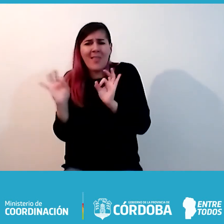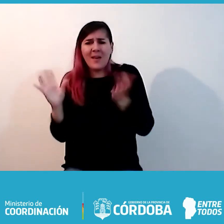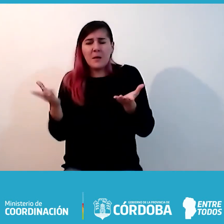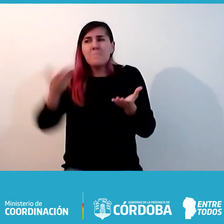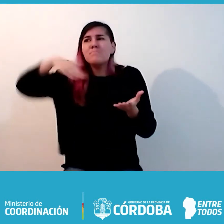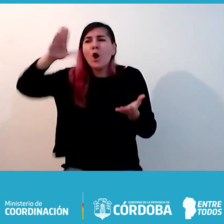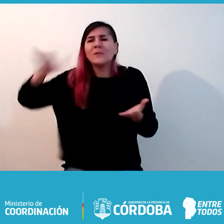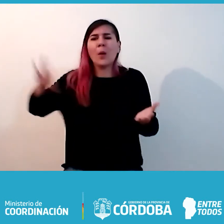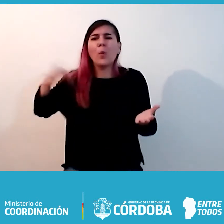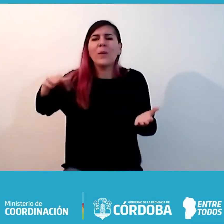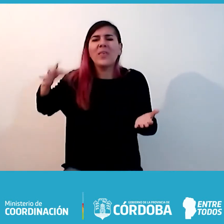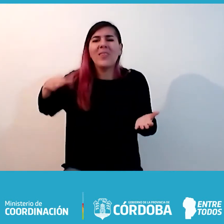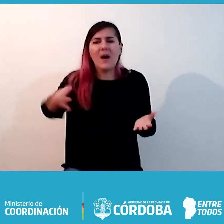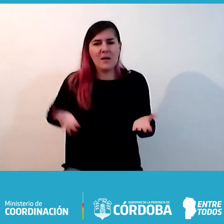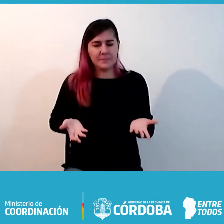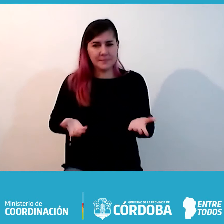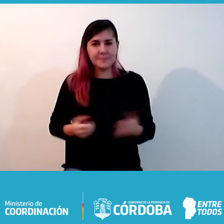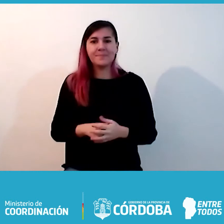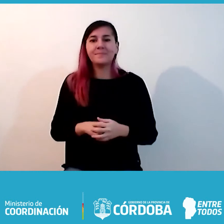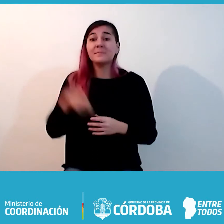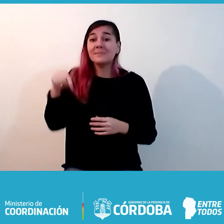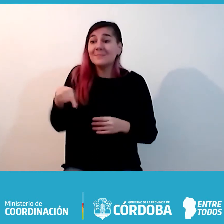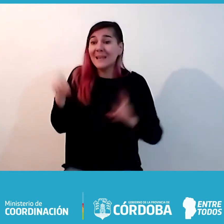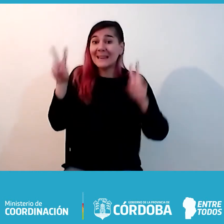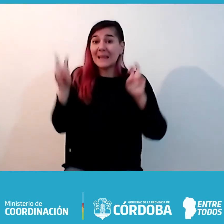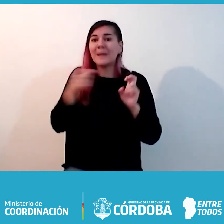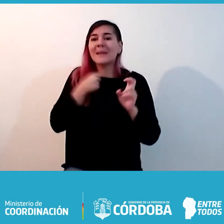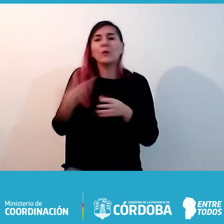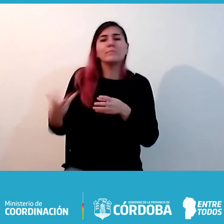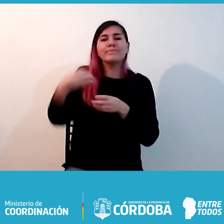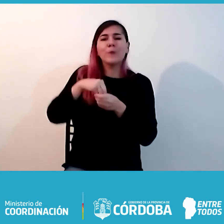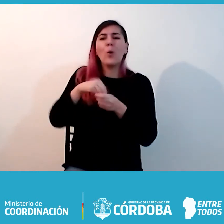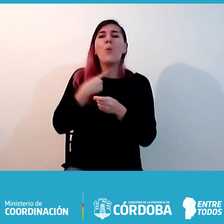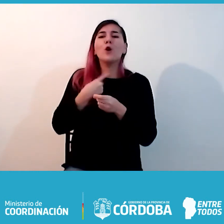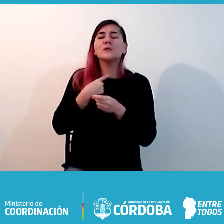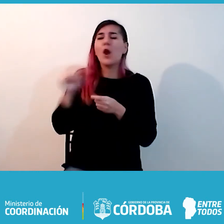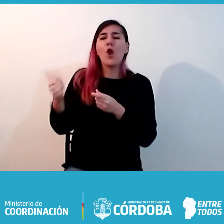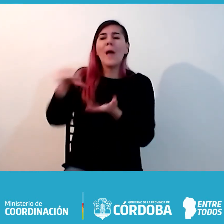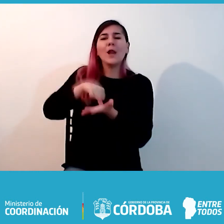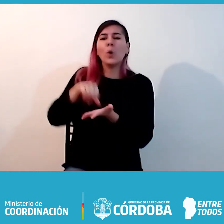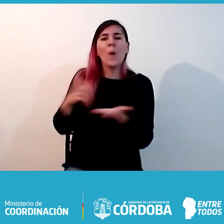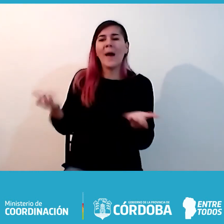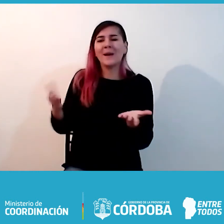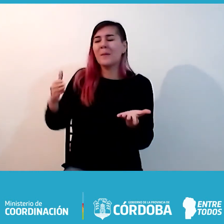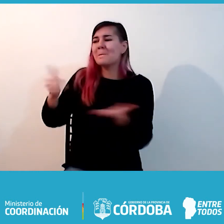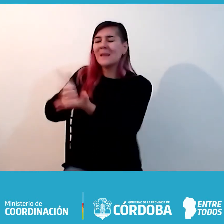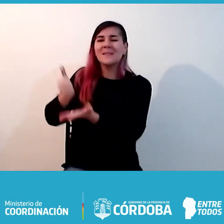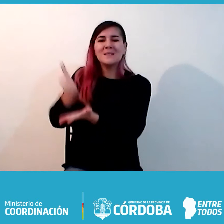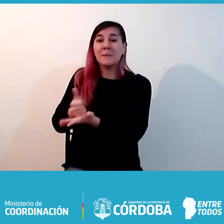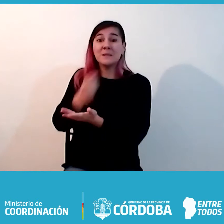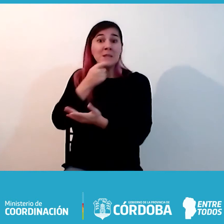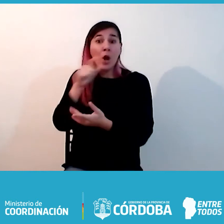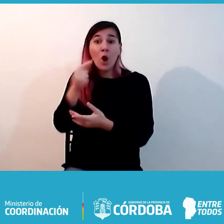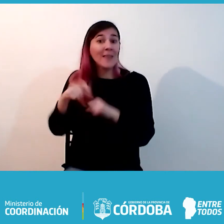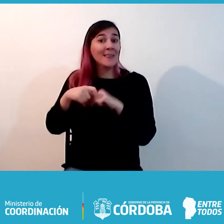es vida, exclama. Con esto quiere incorporar a las voces que no tuvieron lugar a una participación ciudadana que si no tenés internet o